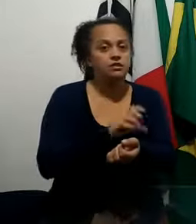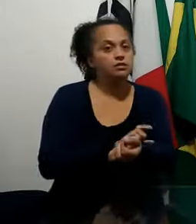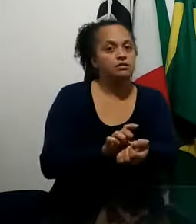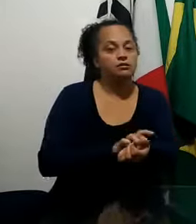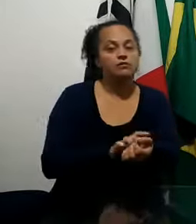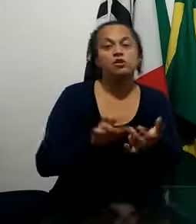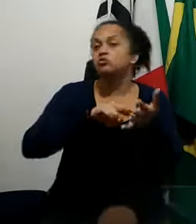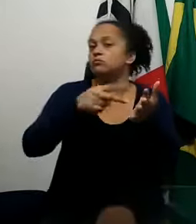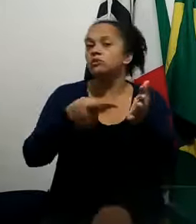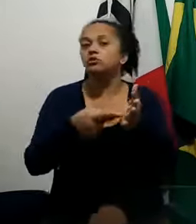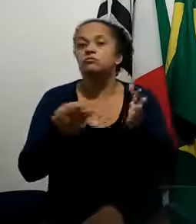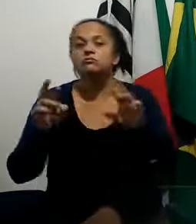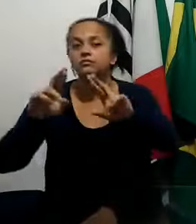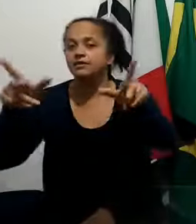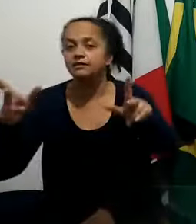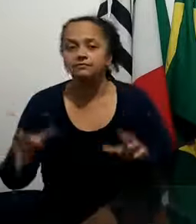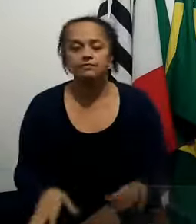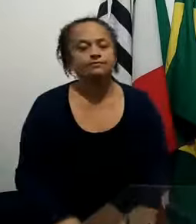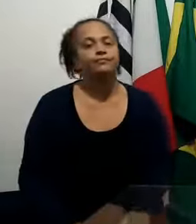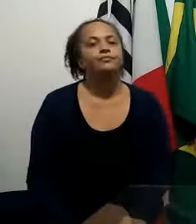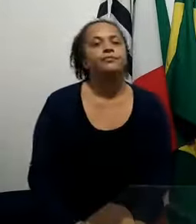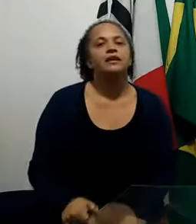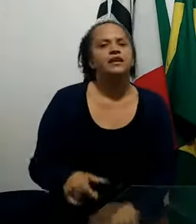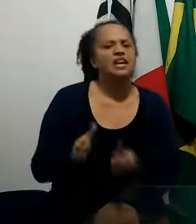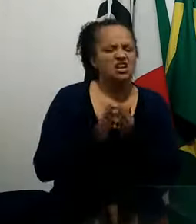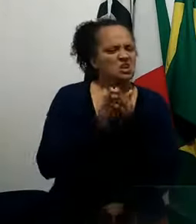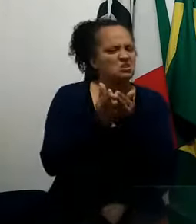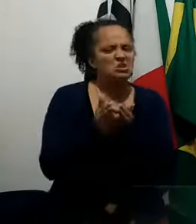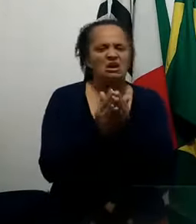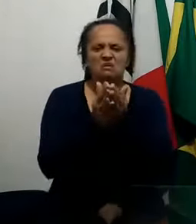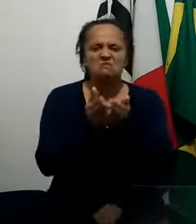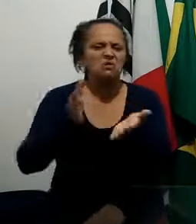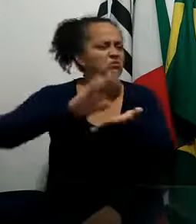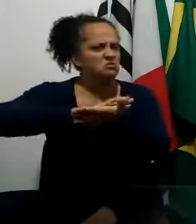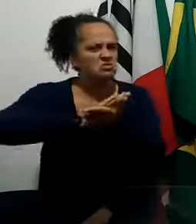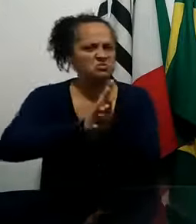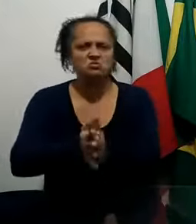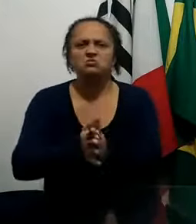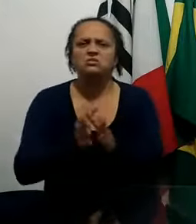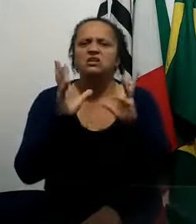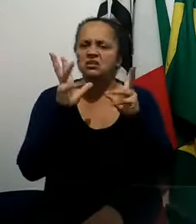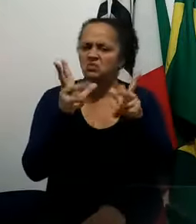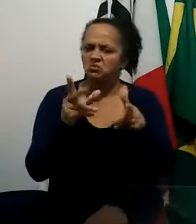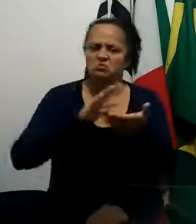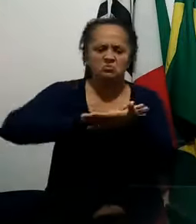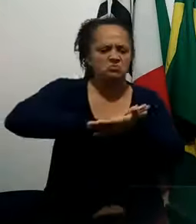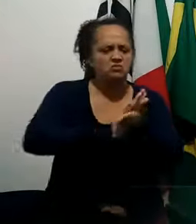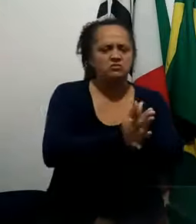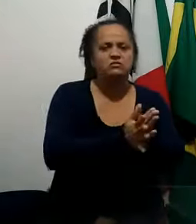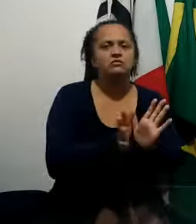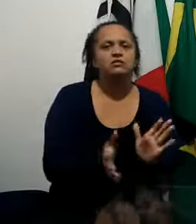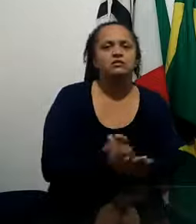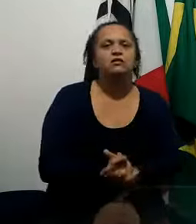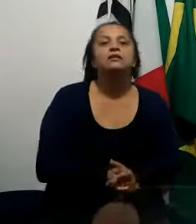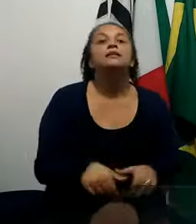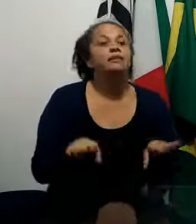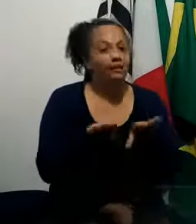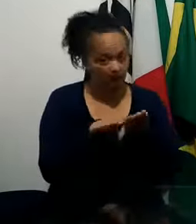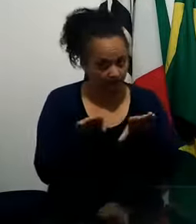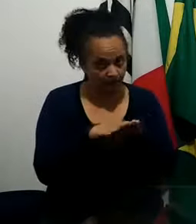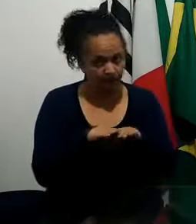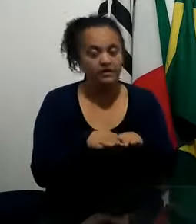destruída 1/3 dos navios, das embarcações. A primeira devastação ecológica, a